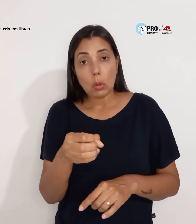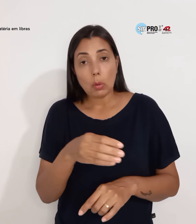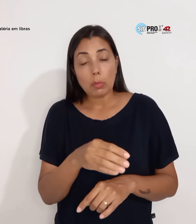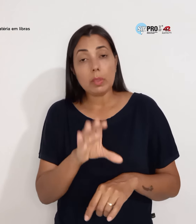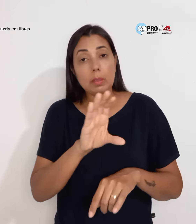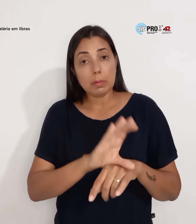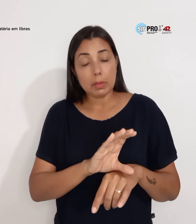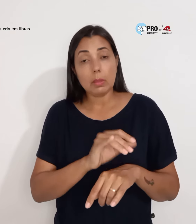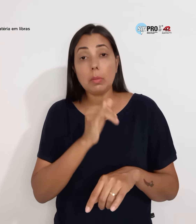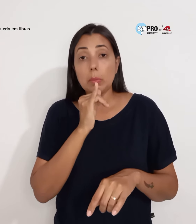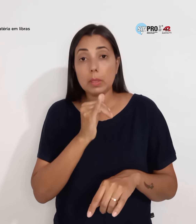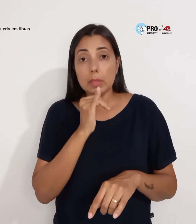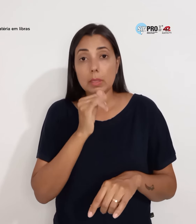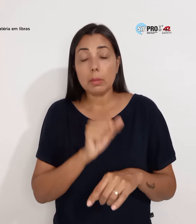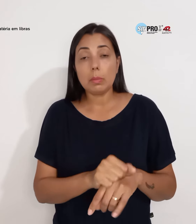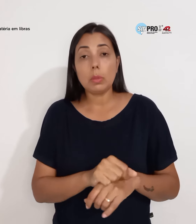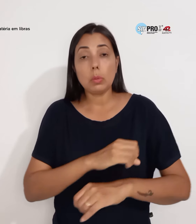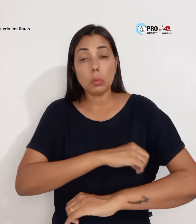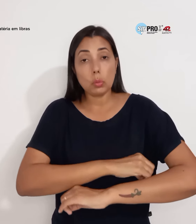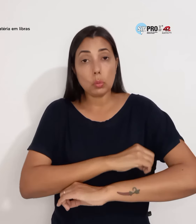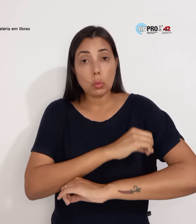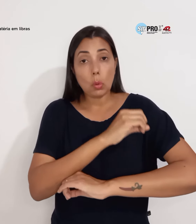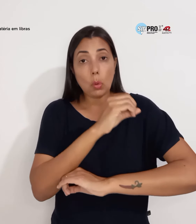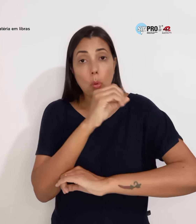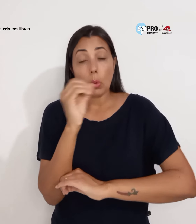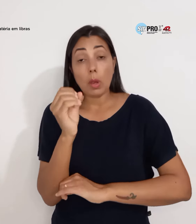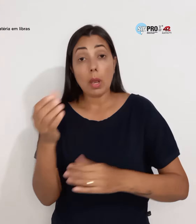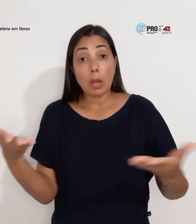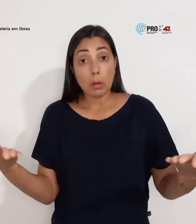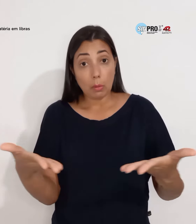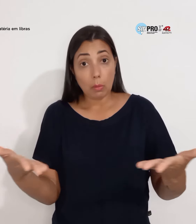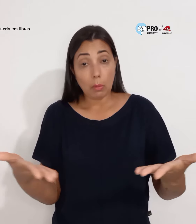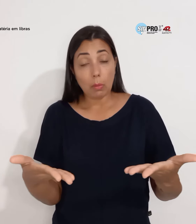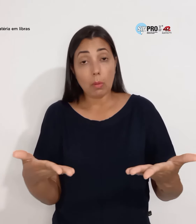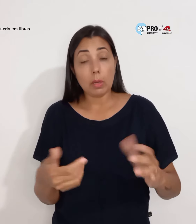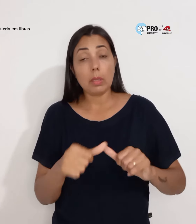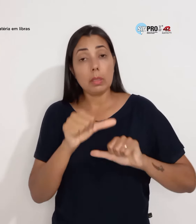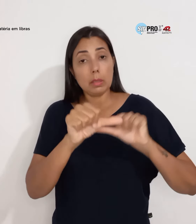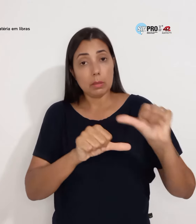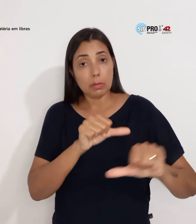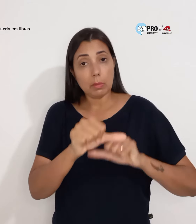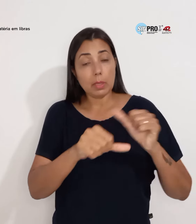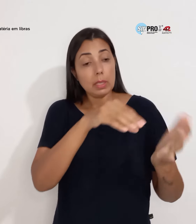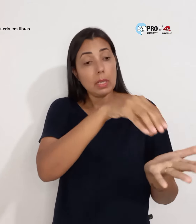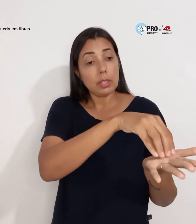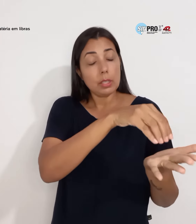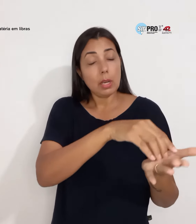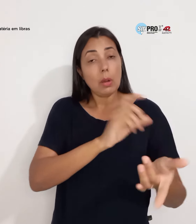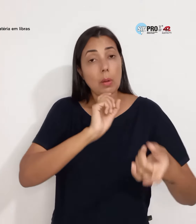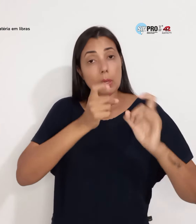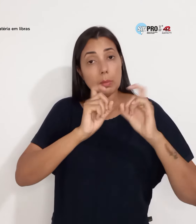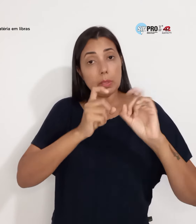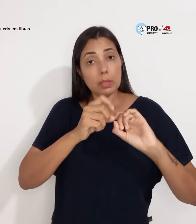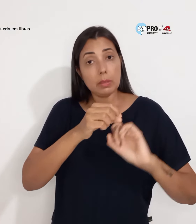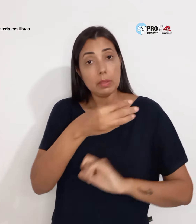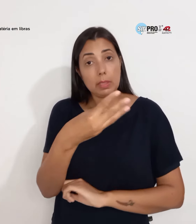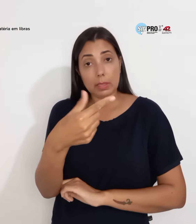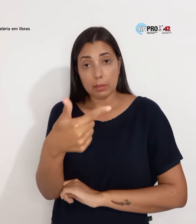capital, como é o caso do Sol Nascente. Recentemente, transformada em região administrativa